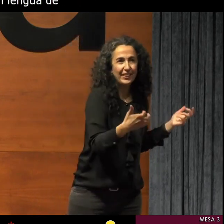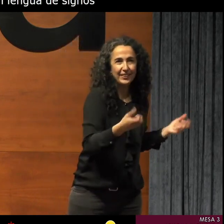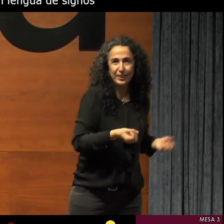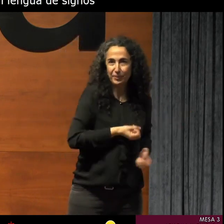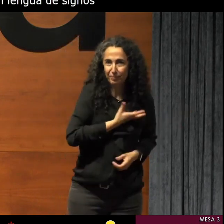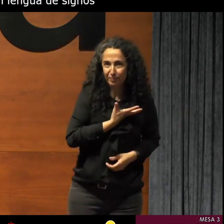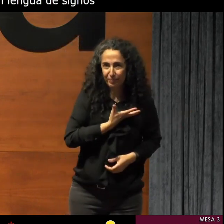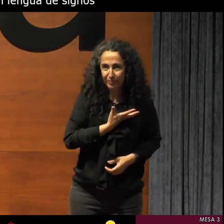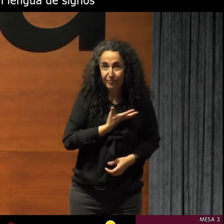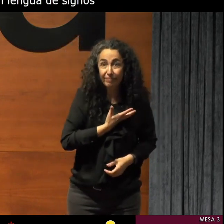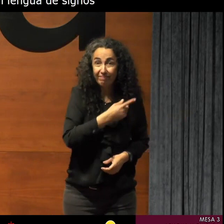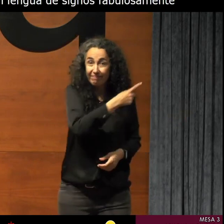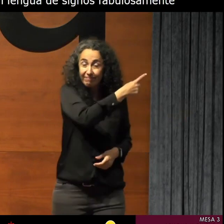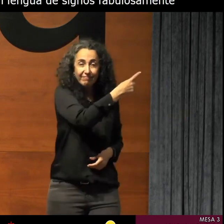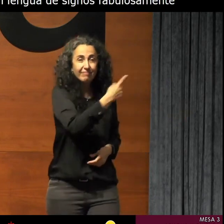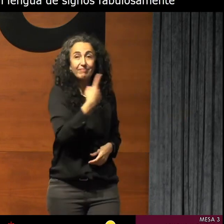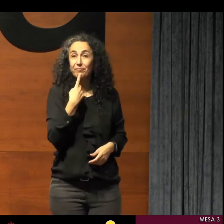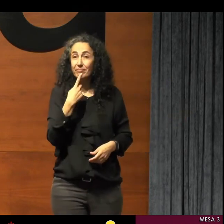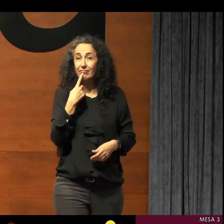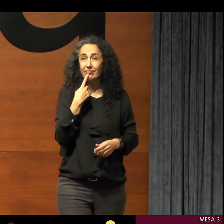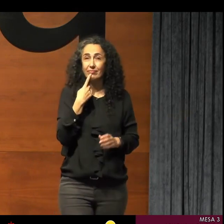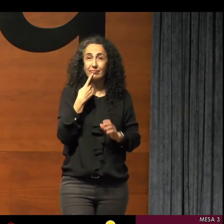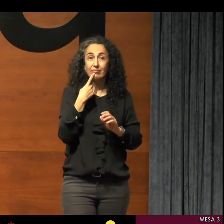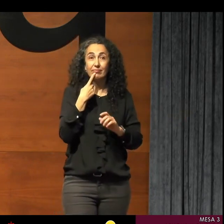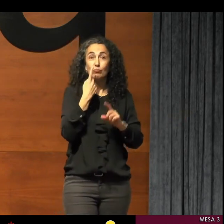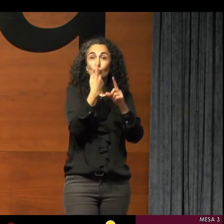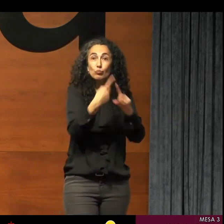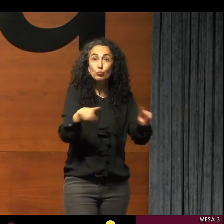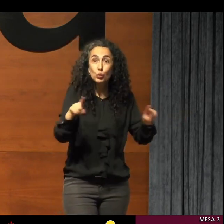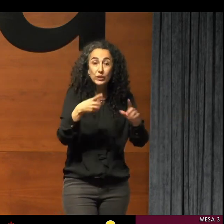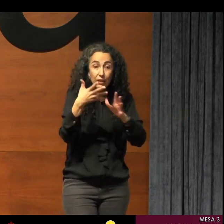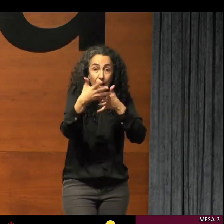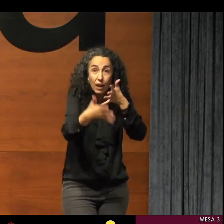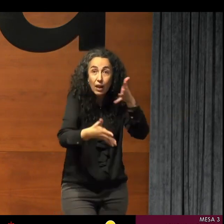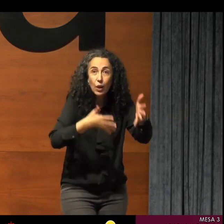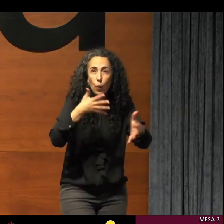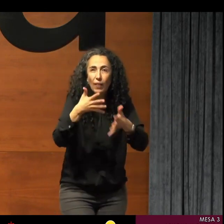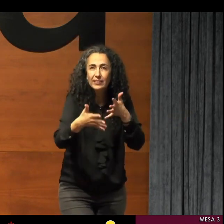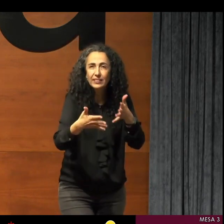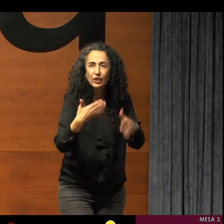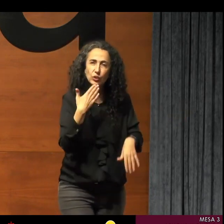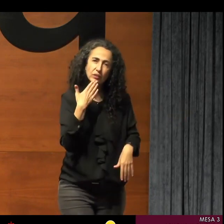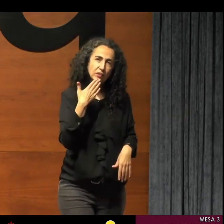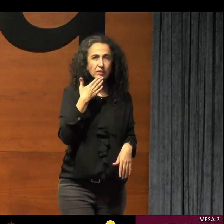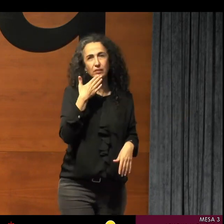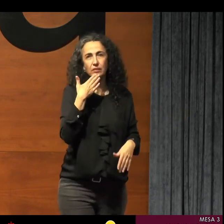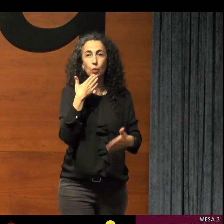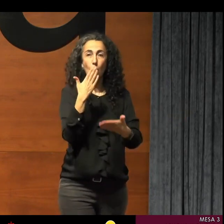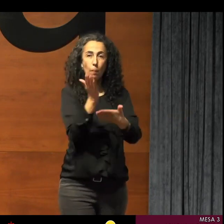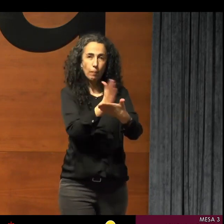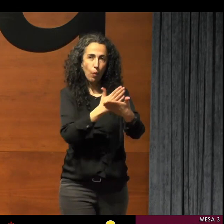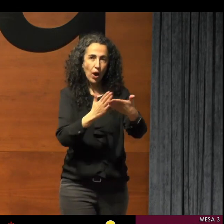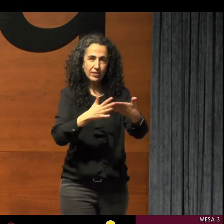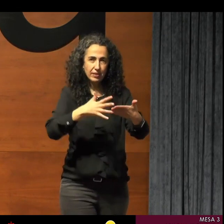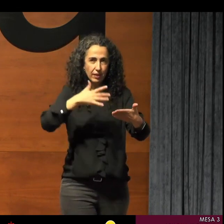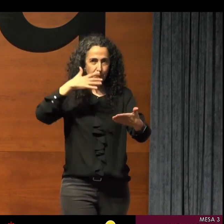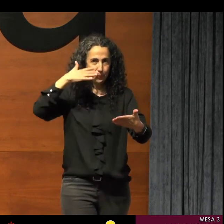Para concluir, me gustaría trasladaros esta frase que refleja claramente lo que yo siento. La música en lengua de